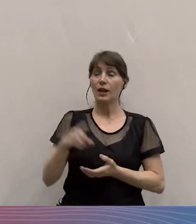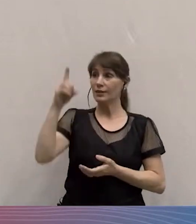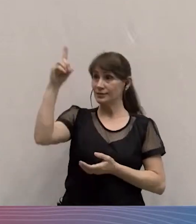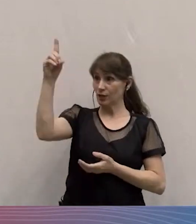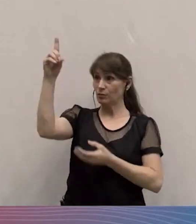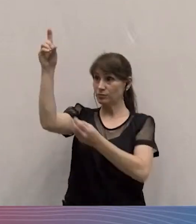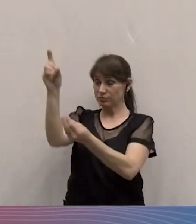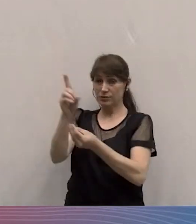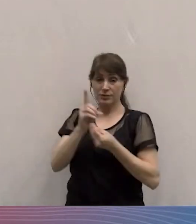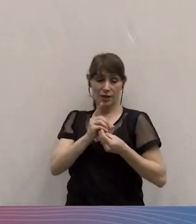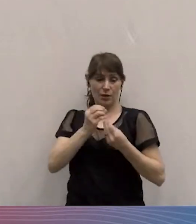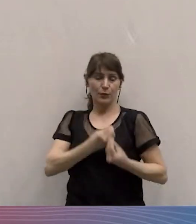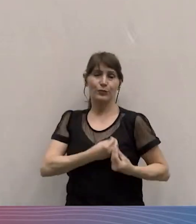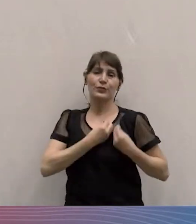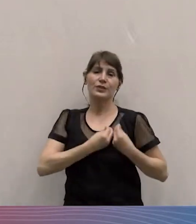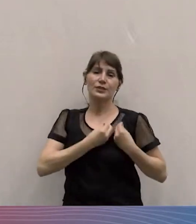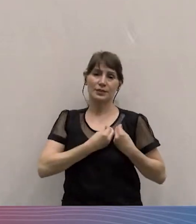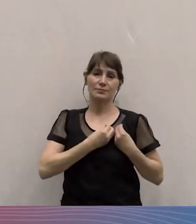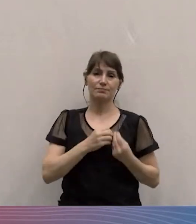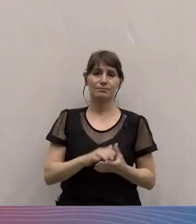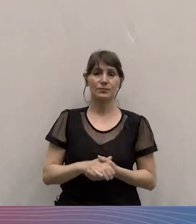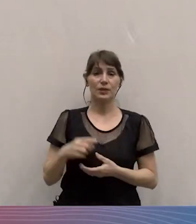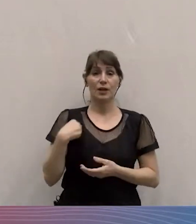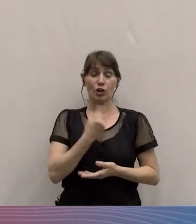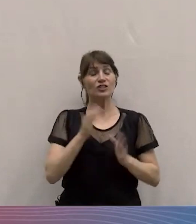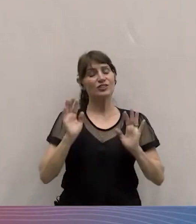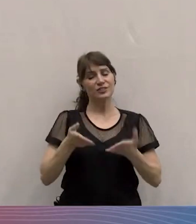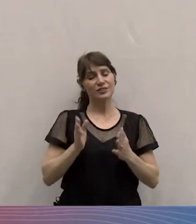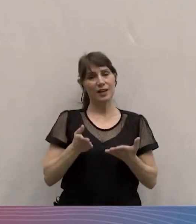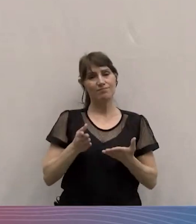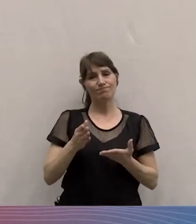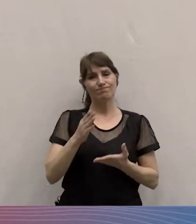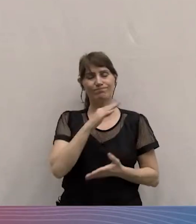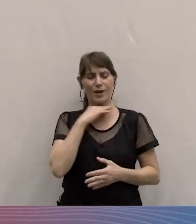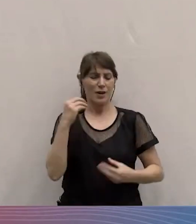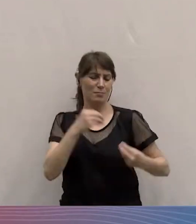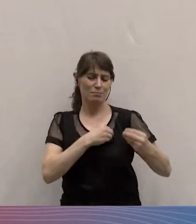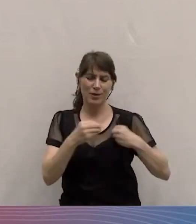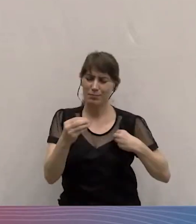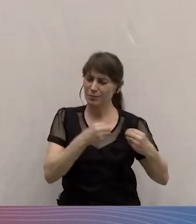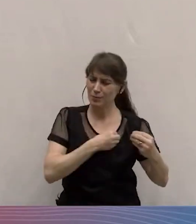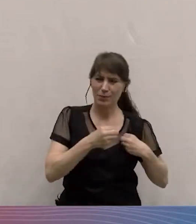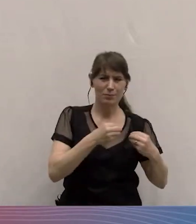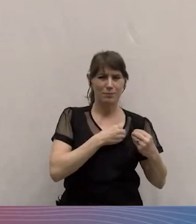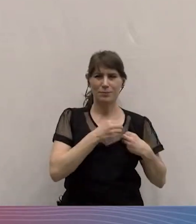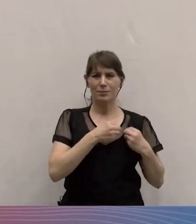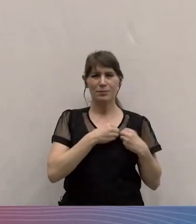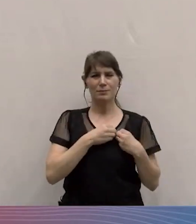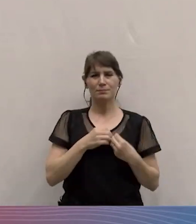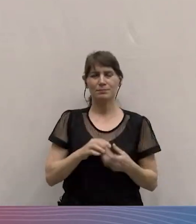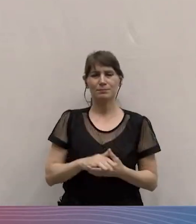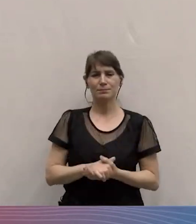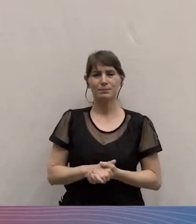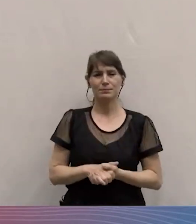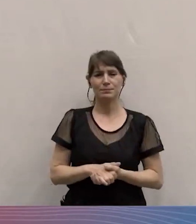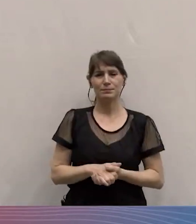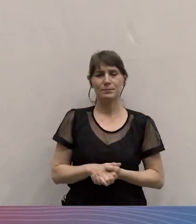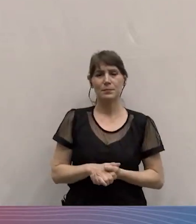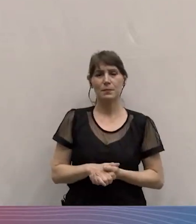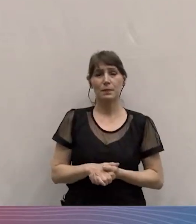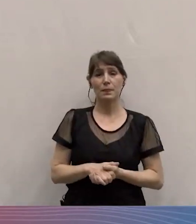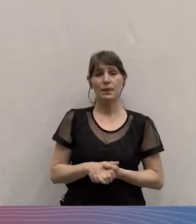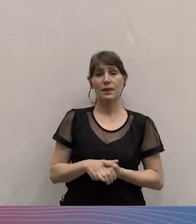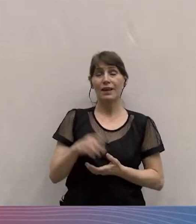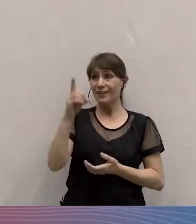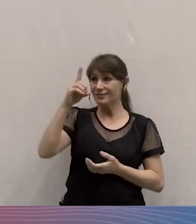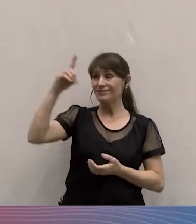deu vida, estando nós mortos em nossos delitos e pecados.